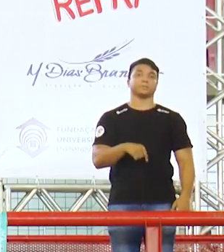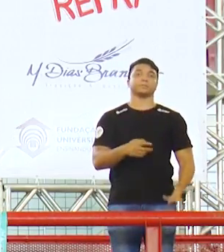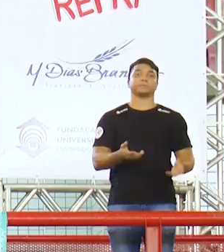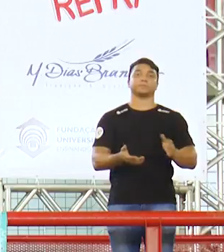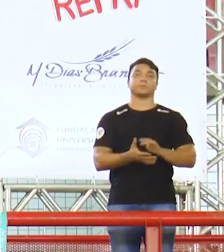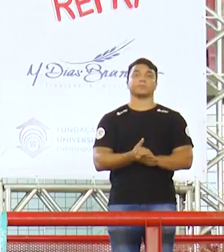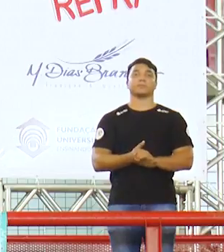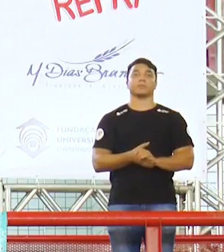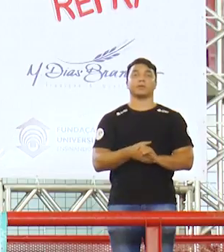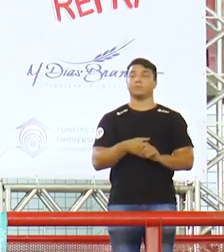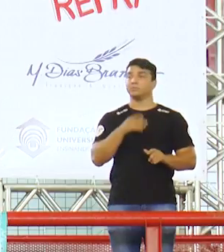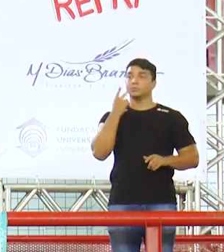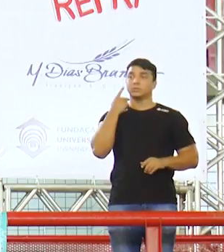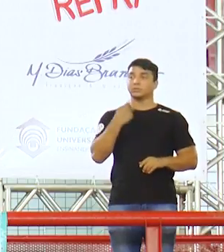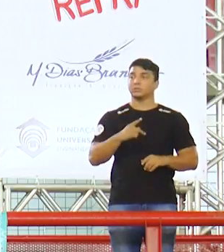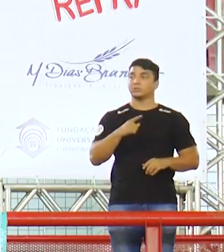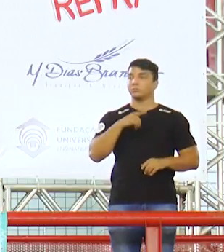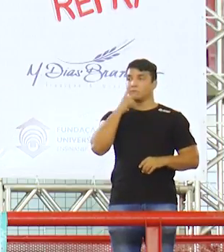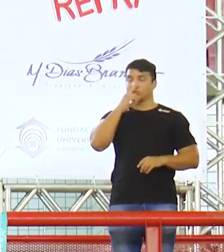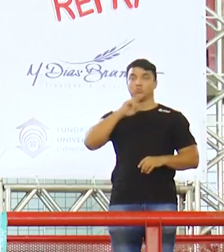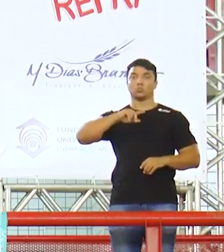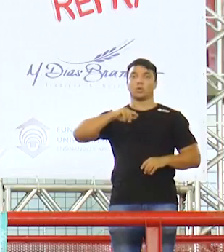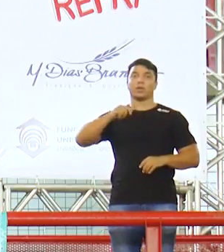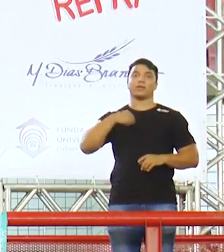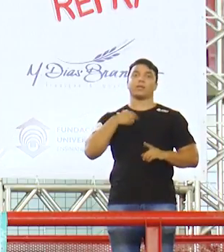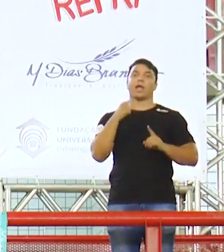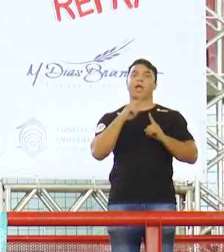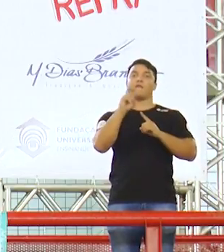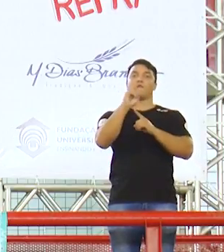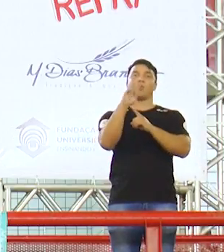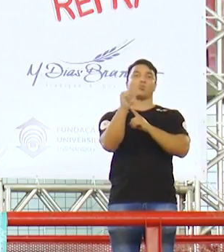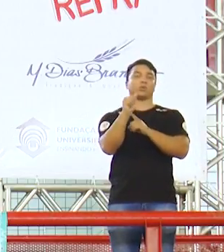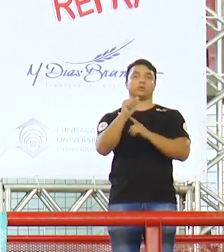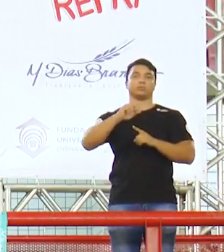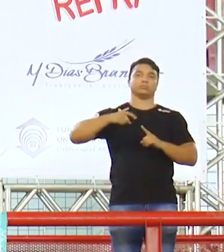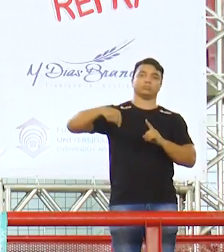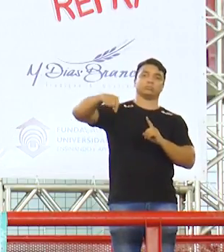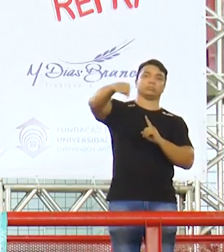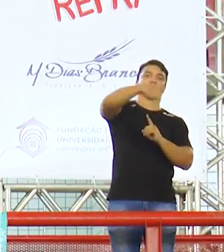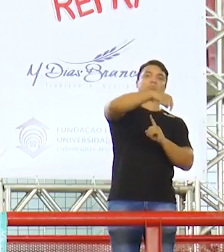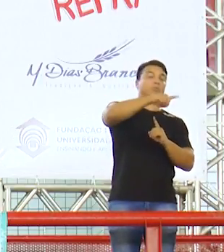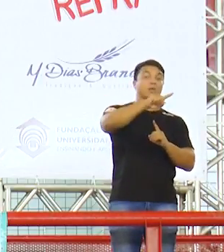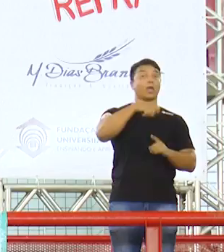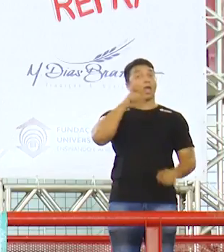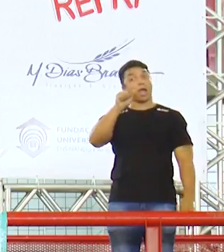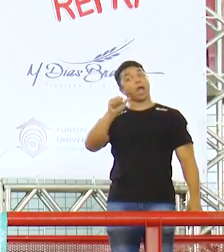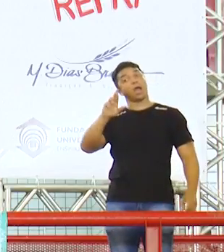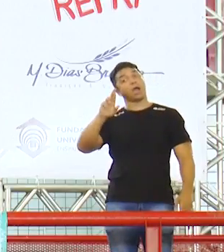cearense não dá a volta, arrudeia,